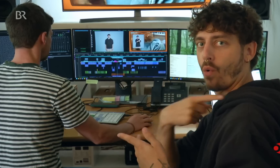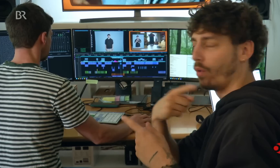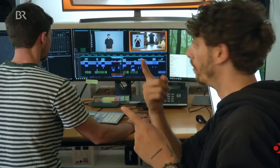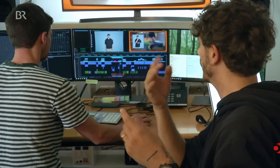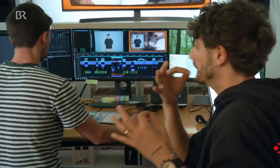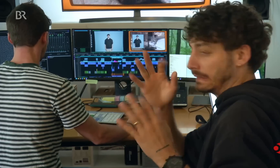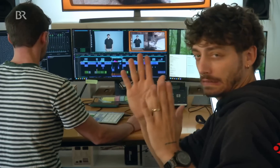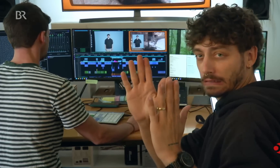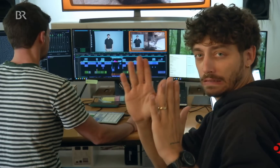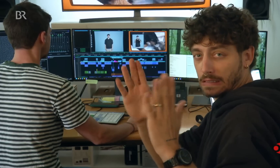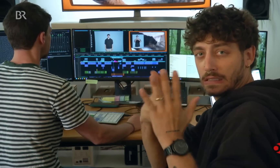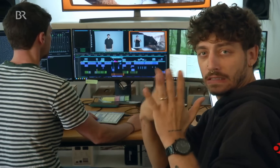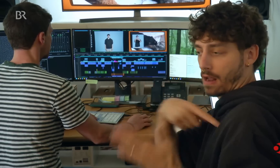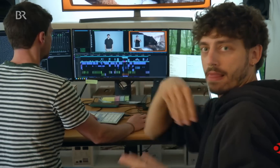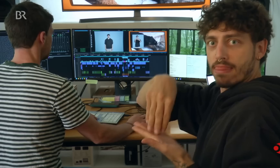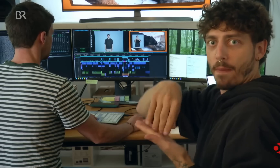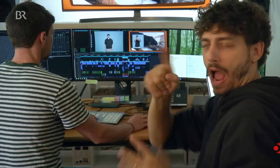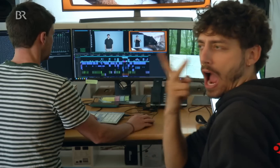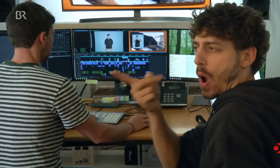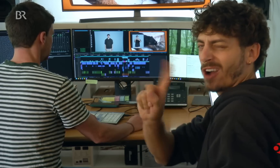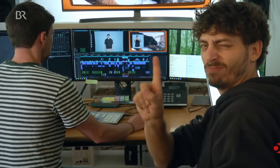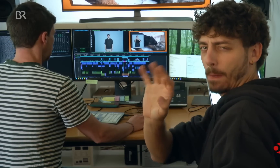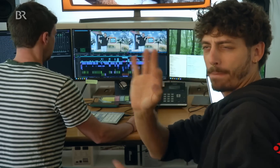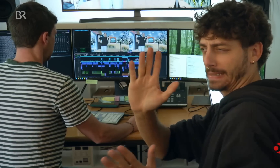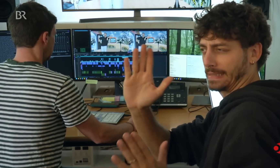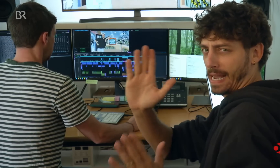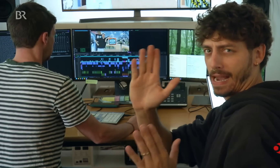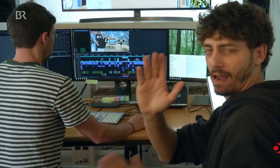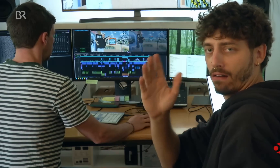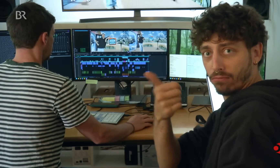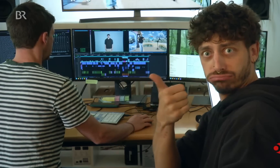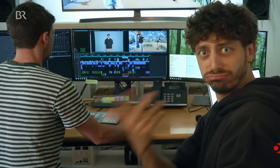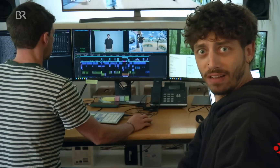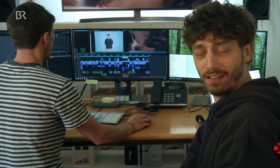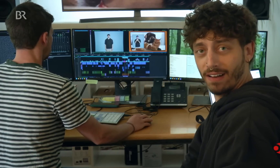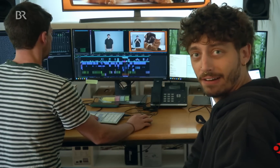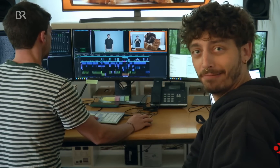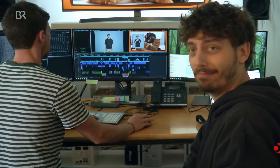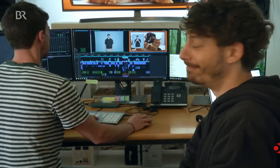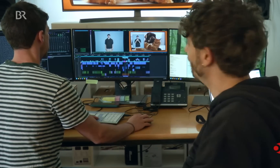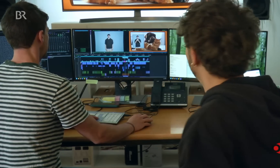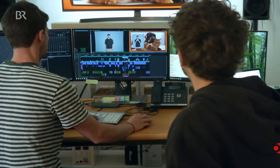sind. Ich bin dabei, um zu kontrollieren, dass auch inhaltlich alles passt.